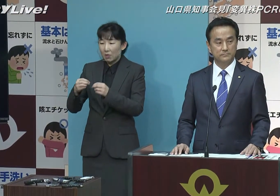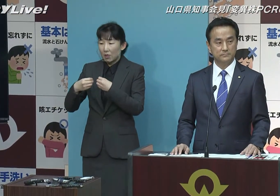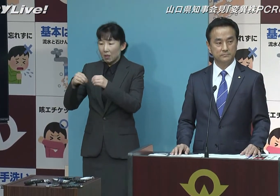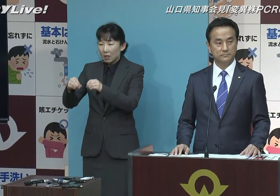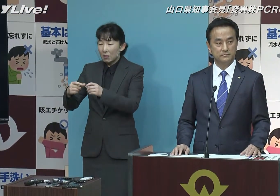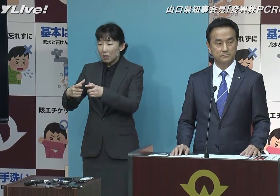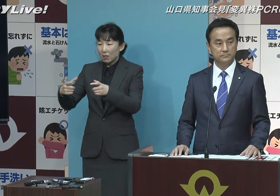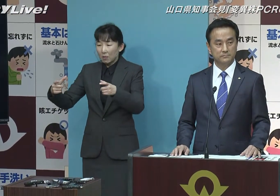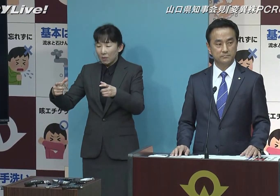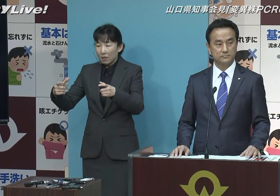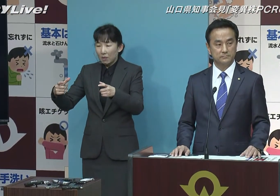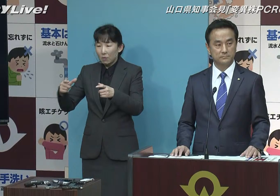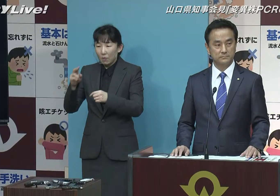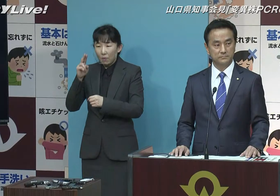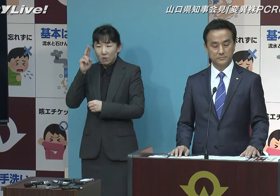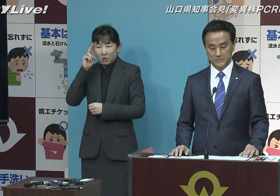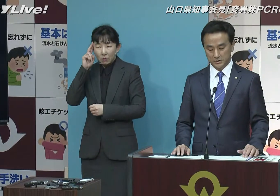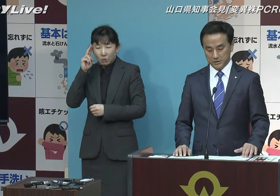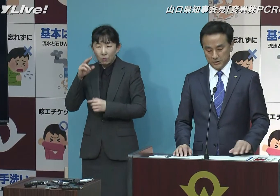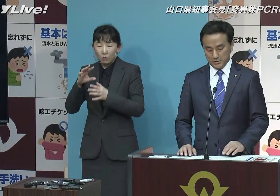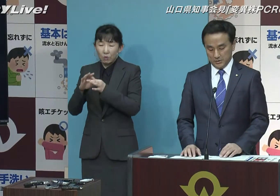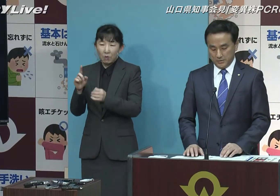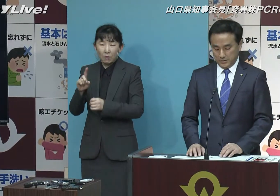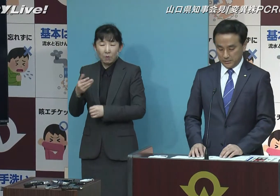内でのリスクですね、これについてはどのようにお考えですか。